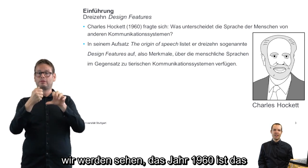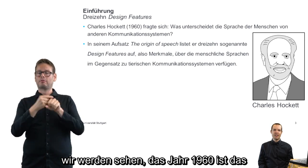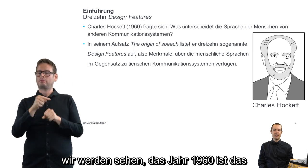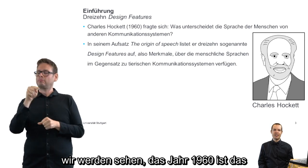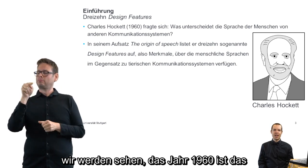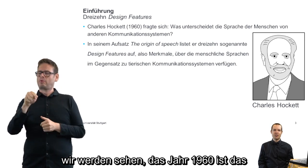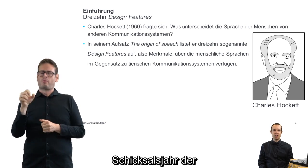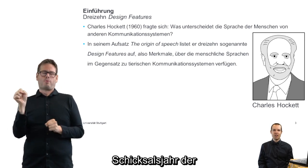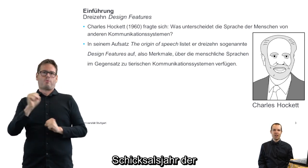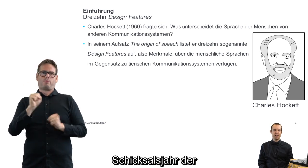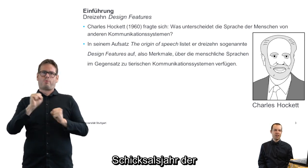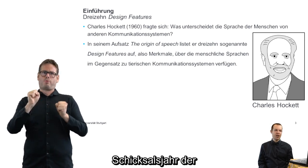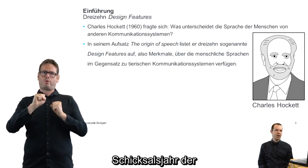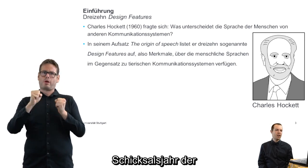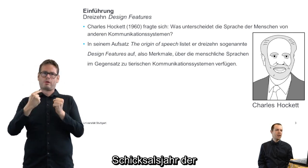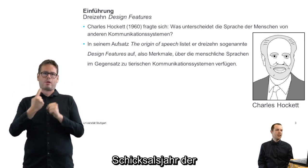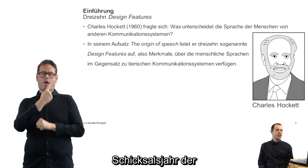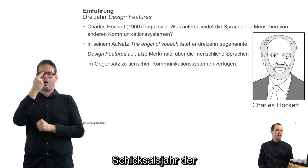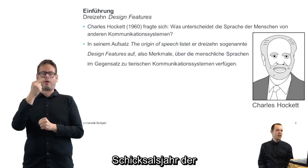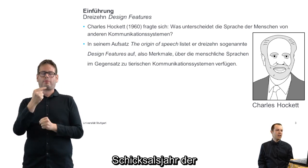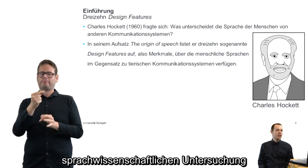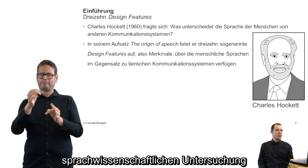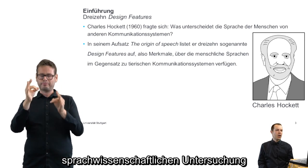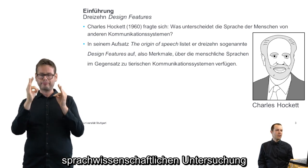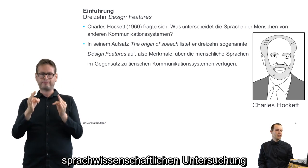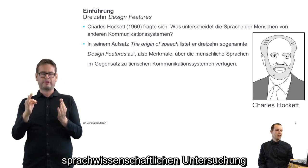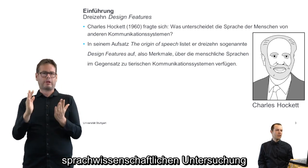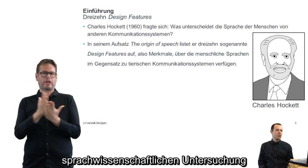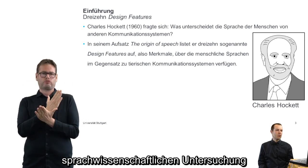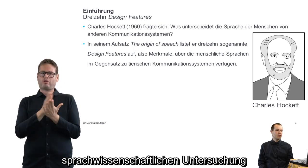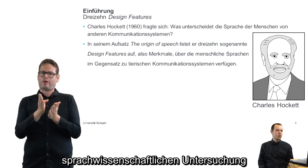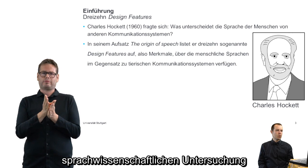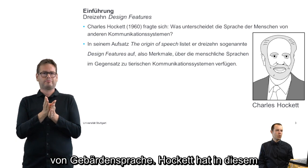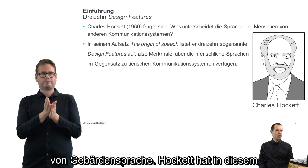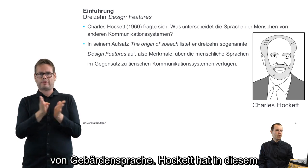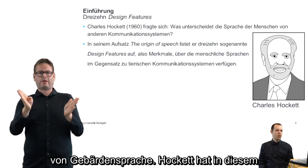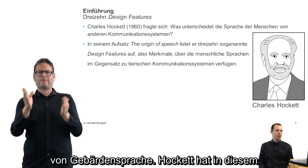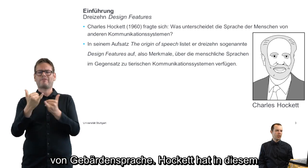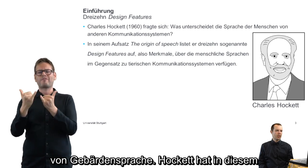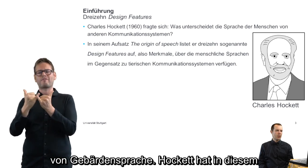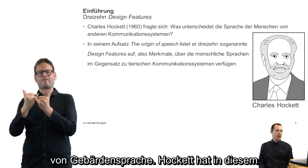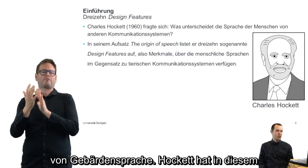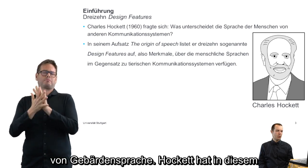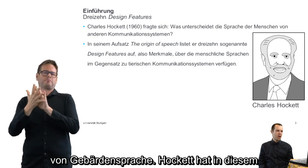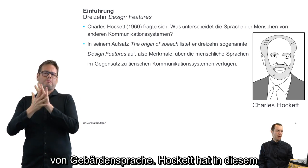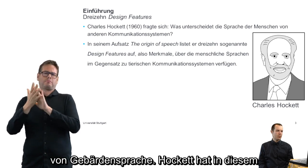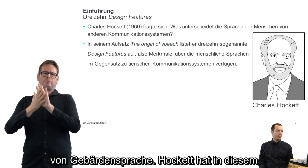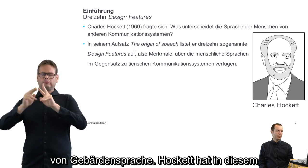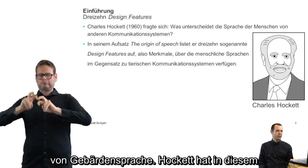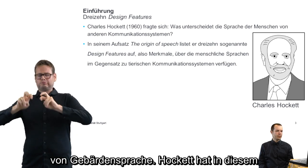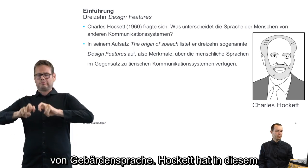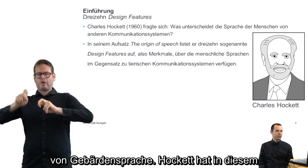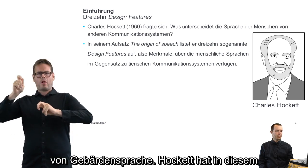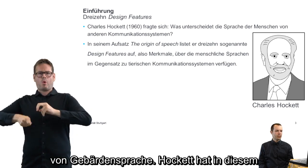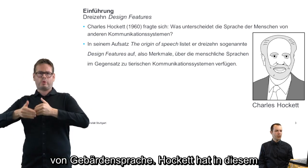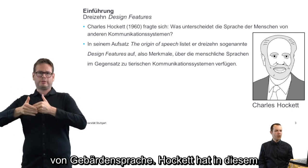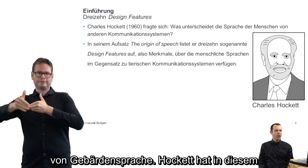1960 ist das Schicksalsjahr der sprachwissenschaftlichen Untersuchung von Gebärdensprachen.